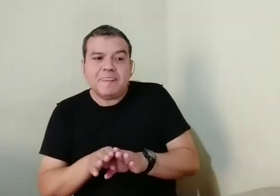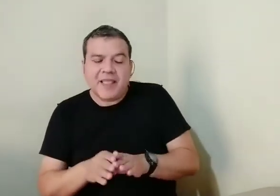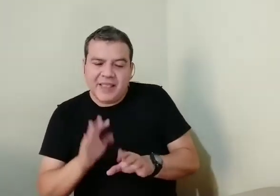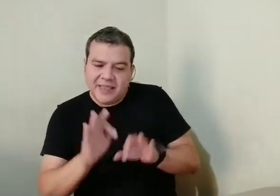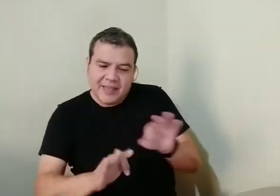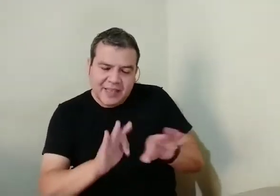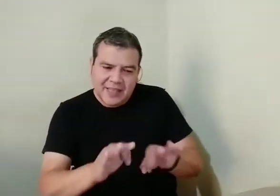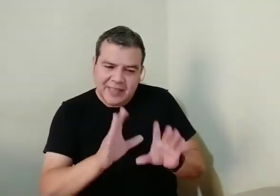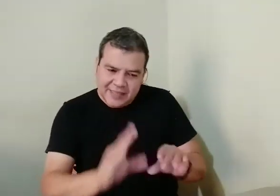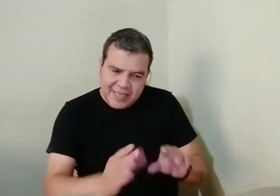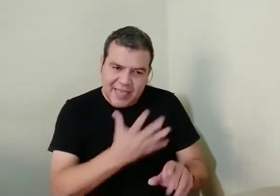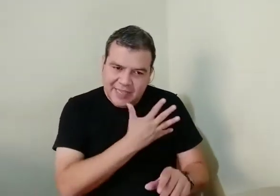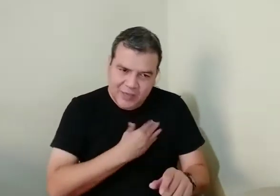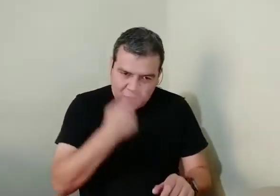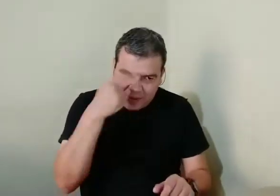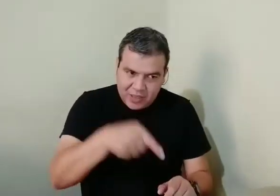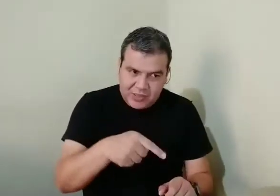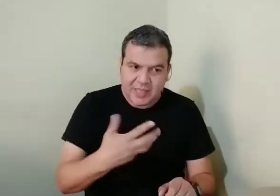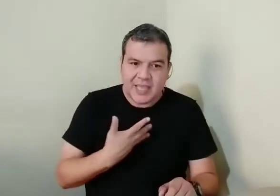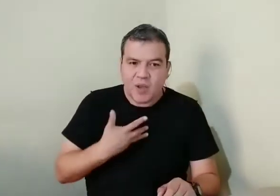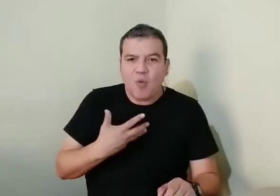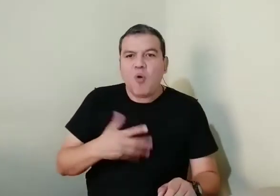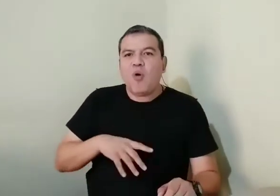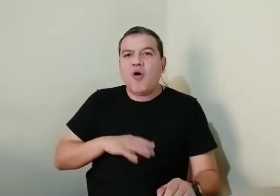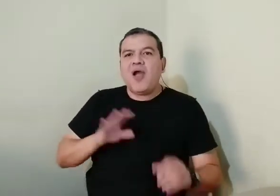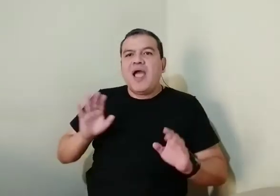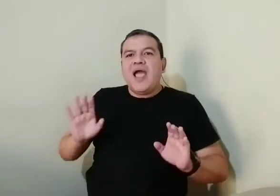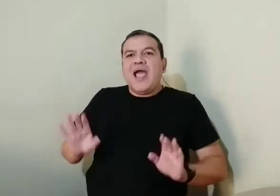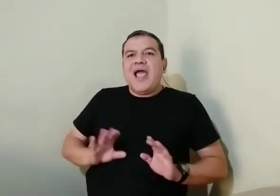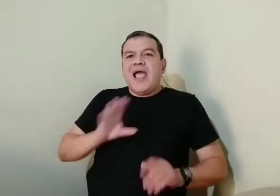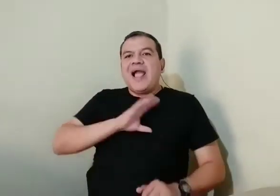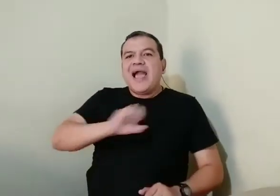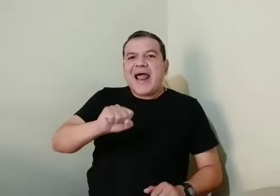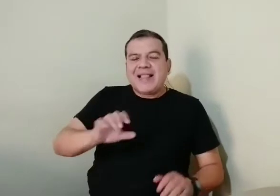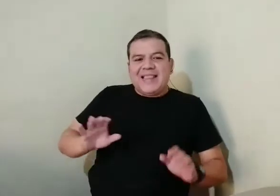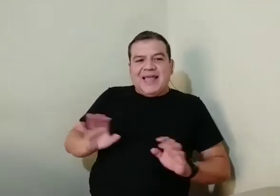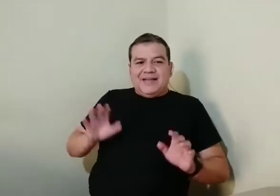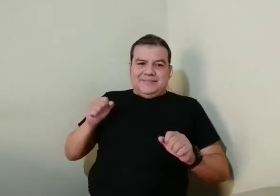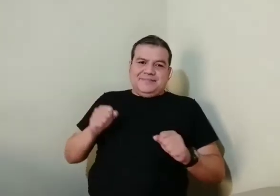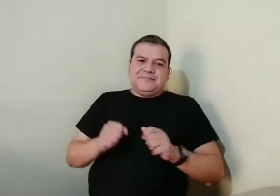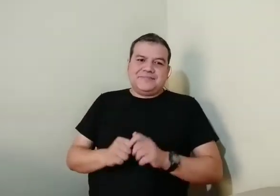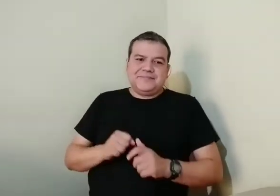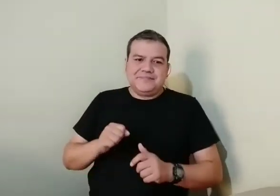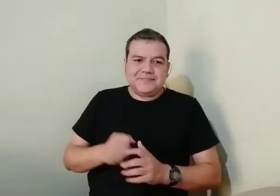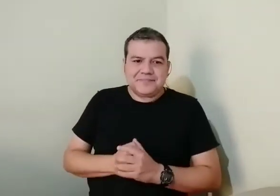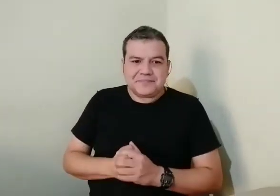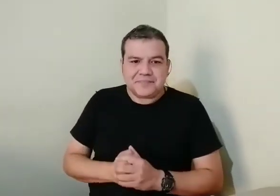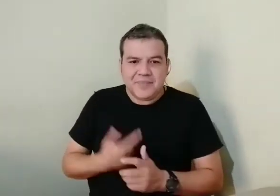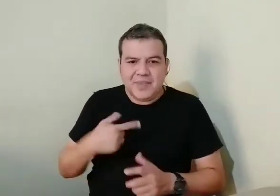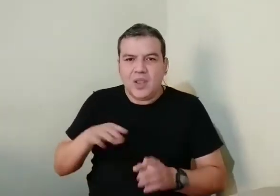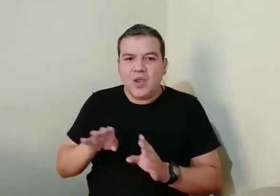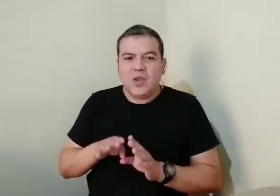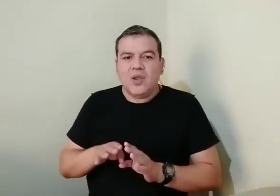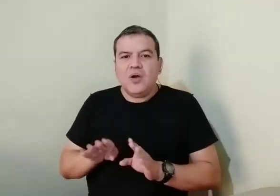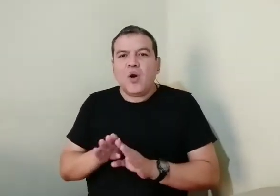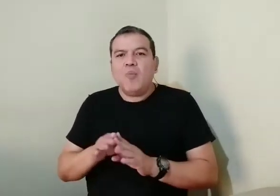Ambos padres deben estar de acuerdo en el tipo de educación y gobierno que ejercerán dentro